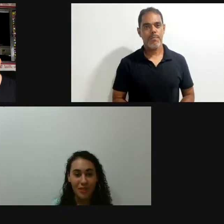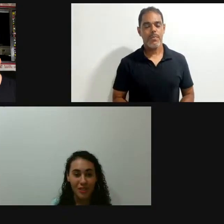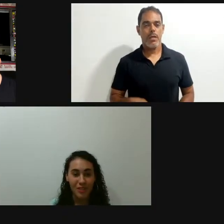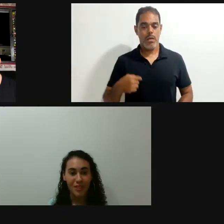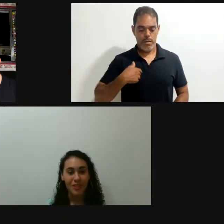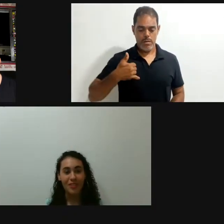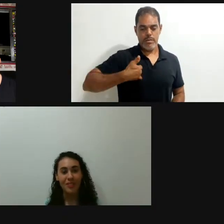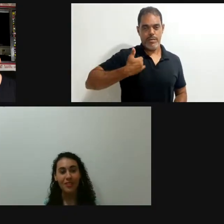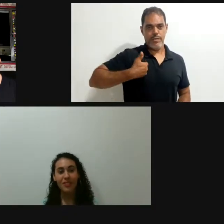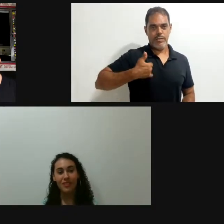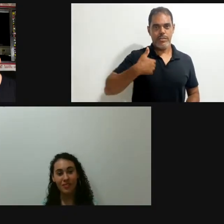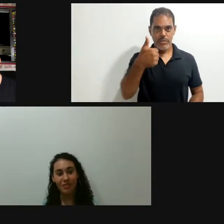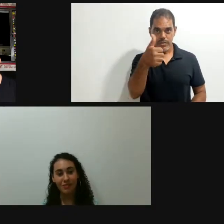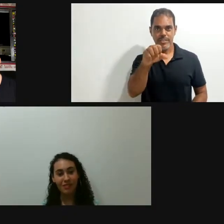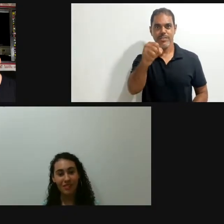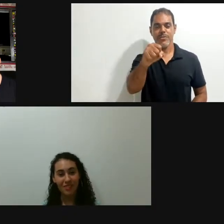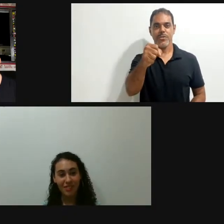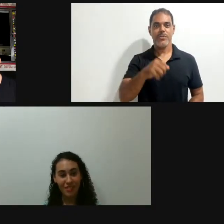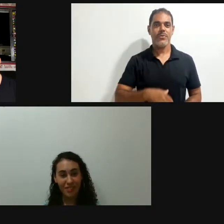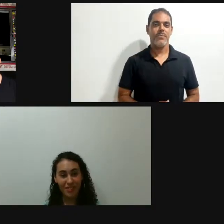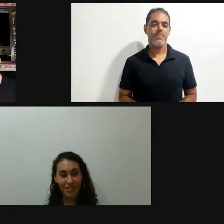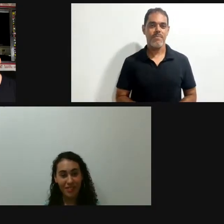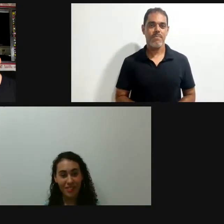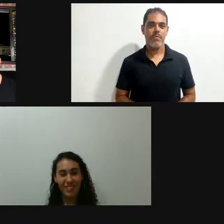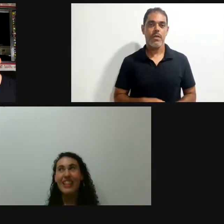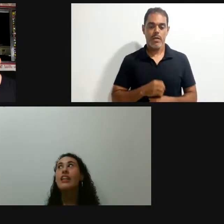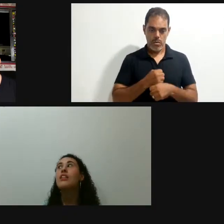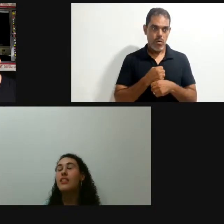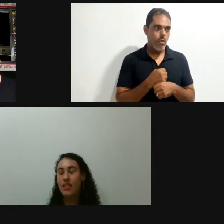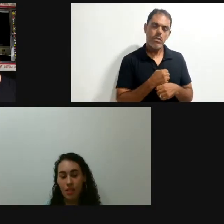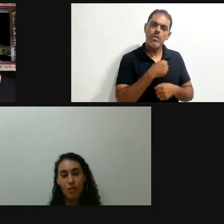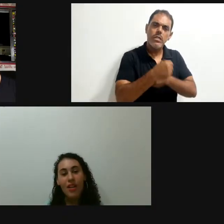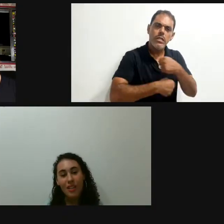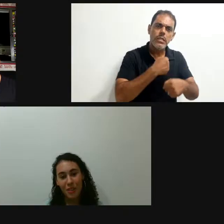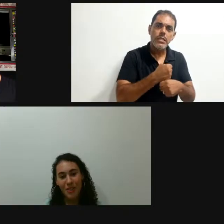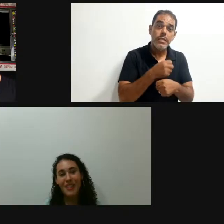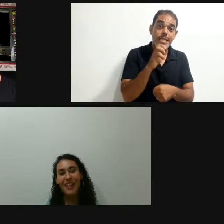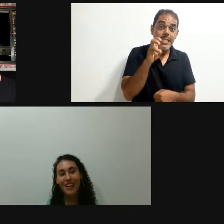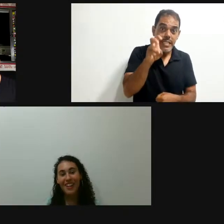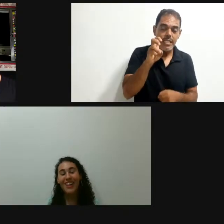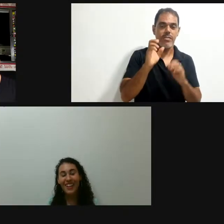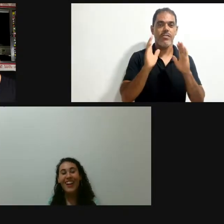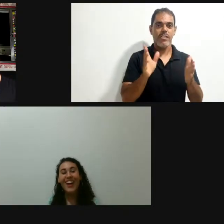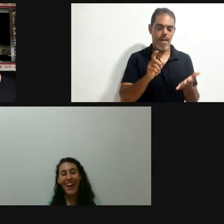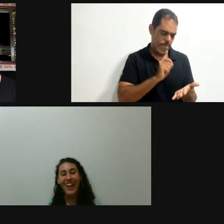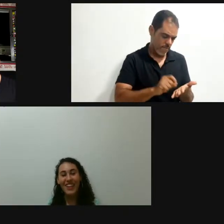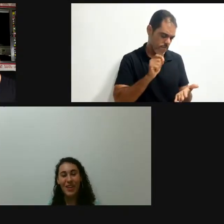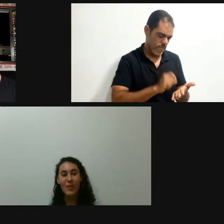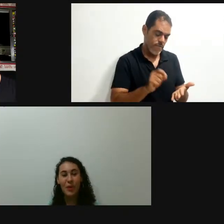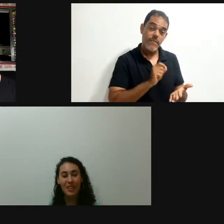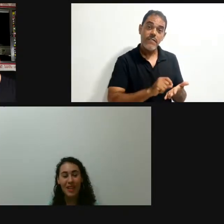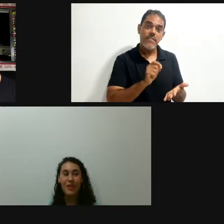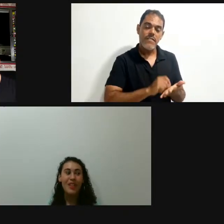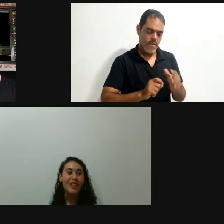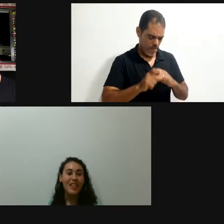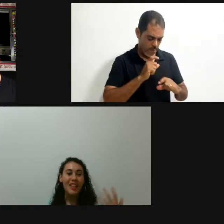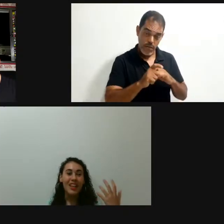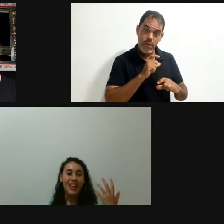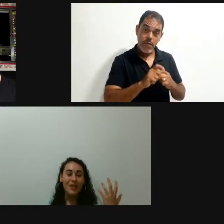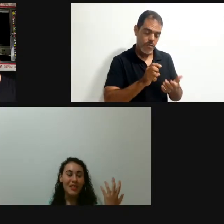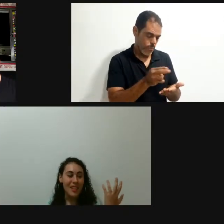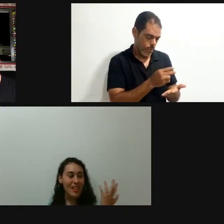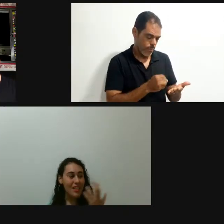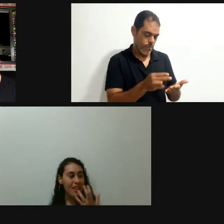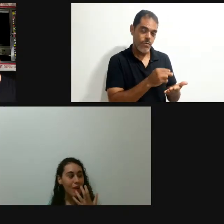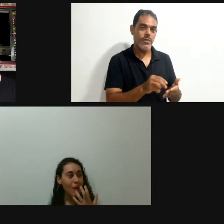anos. Você está há 5 anos elaborando já? 5 anos. Uhum. Já há um bom tempo.